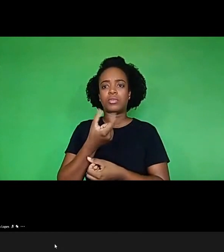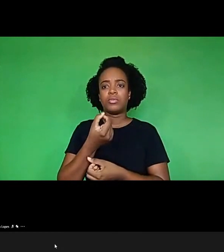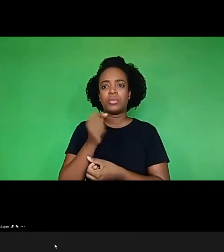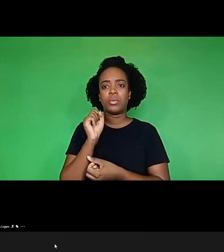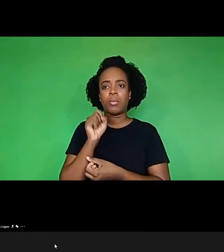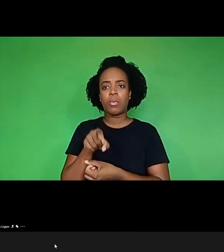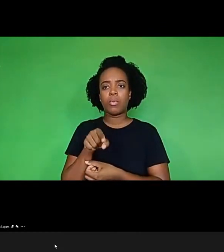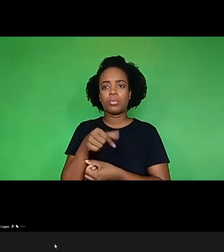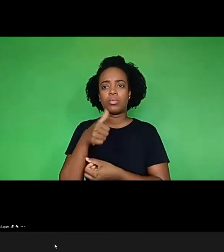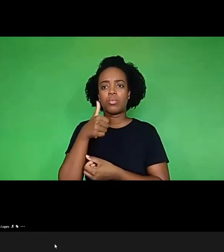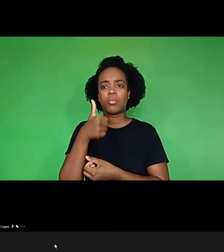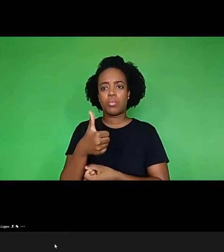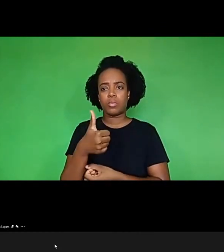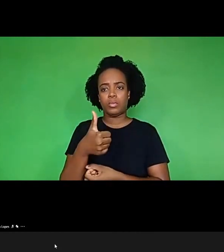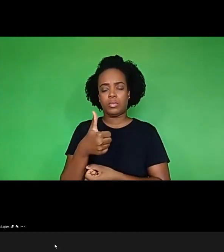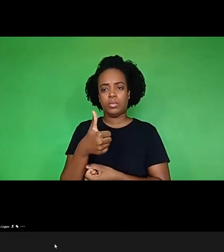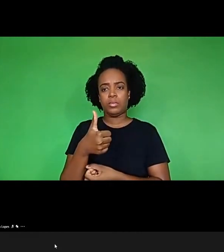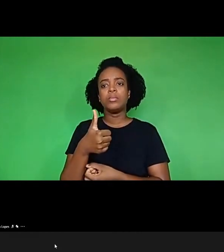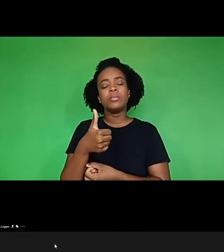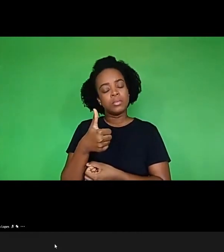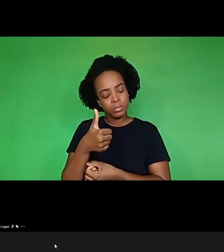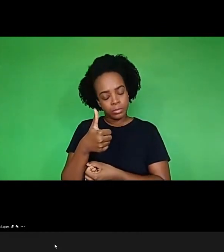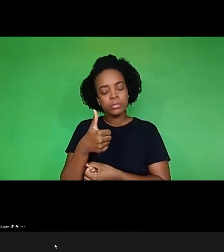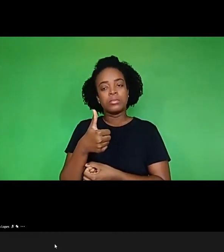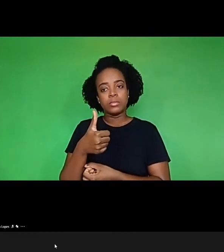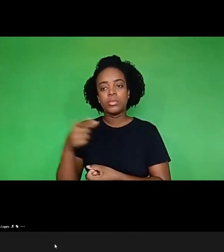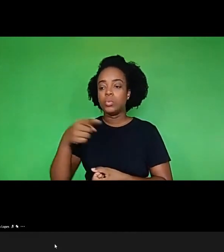nós estaremos trabalhando com o semestre de